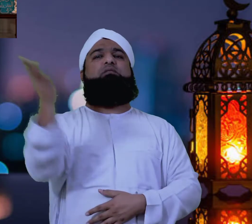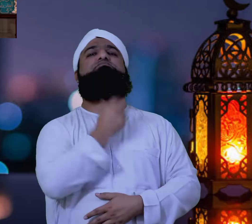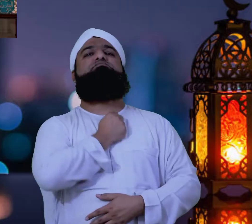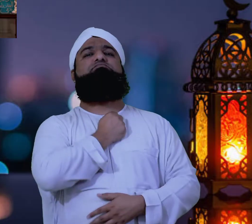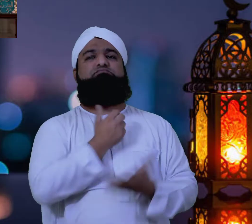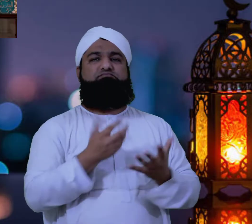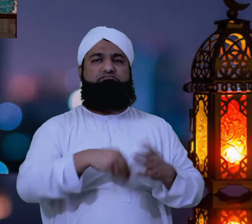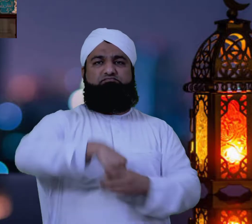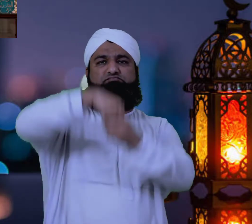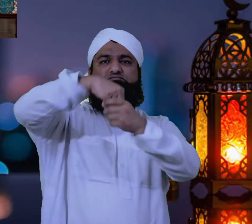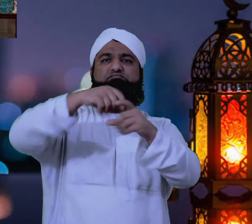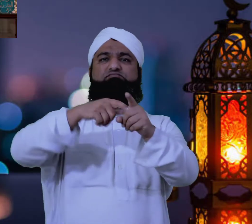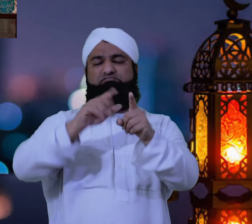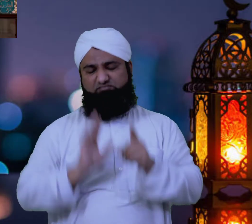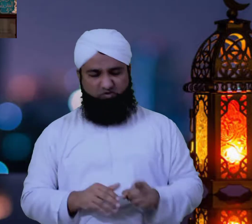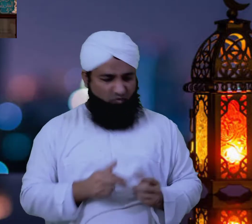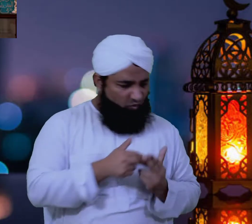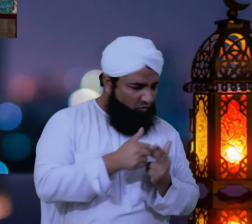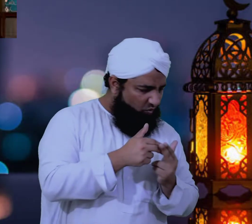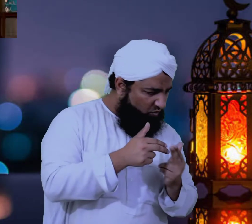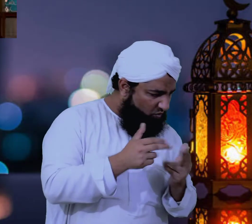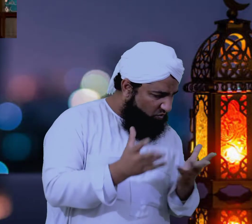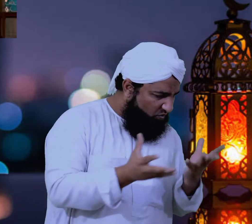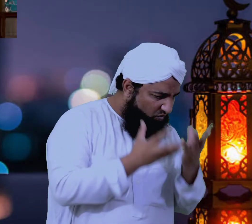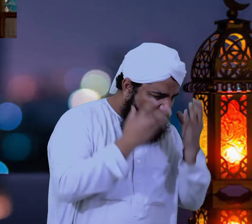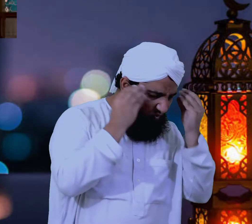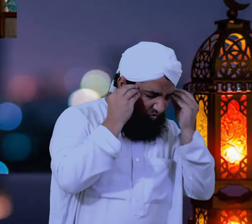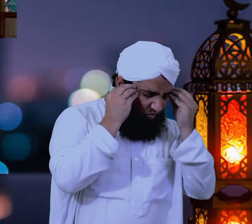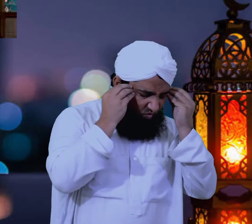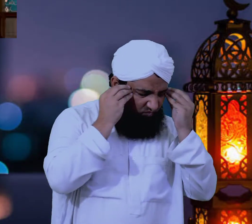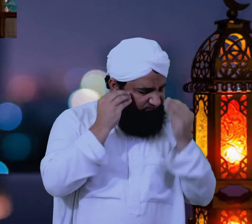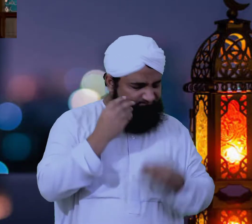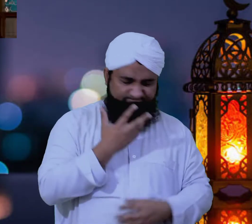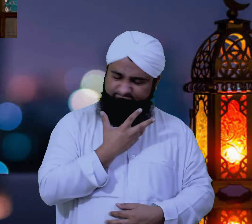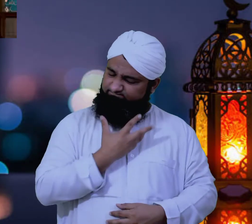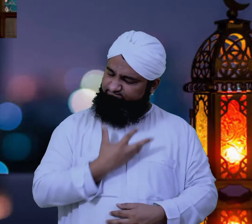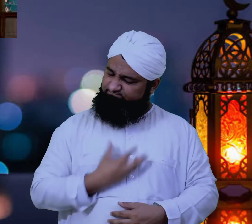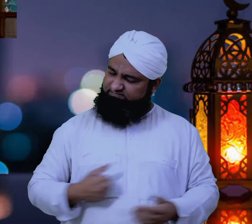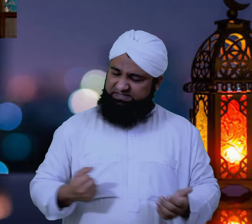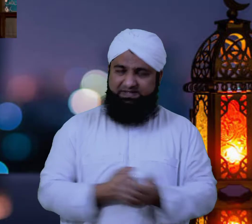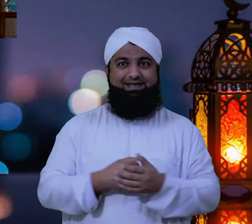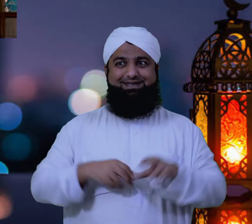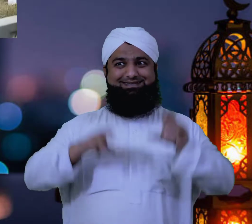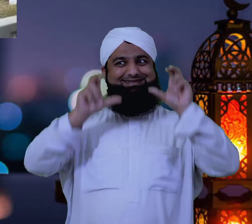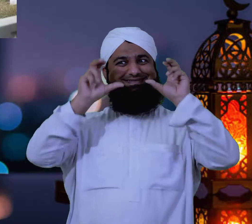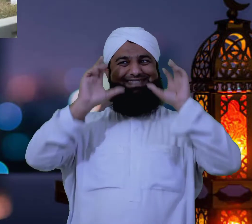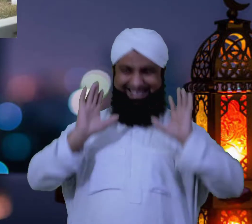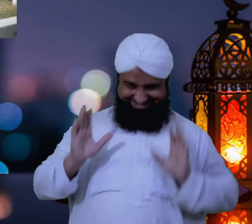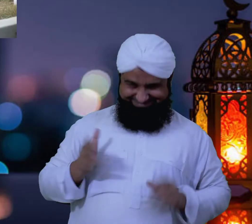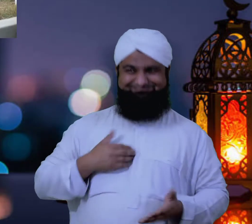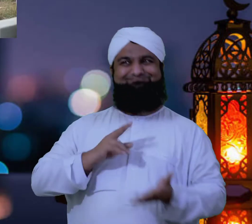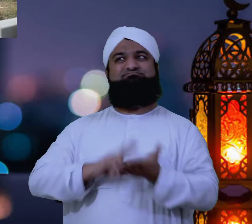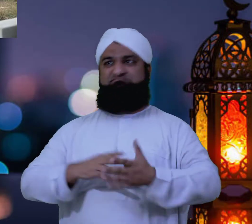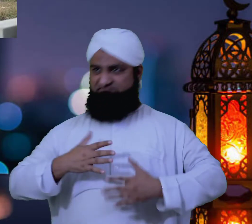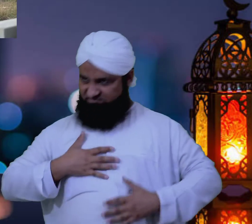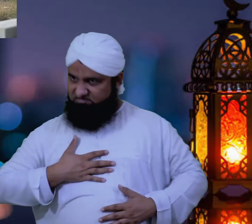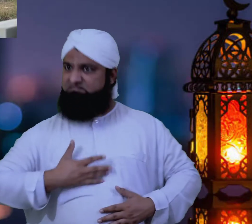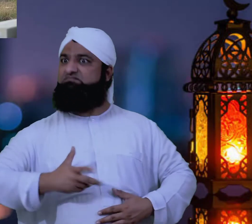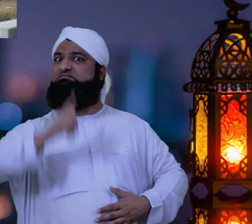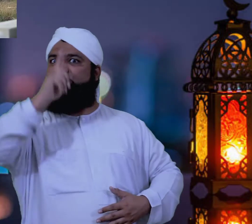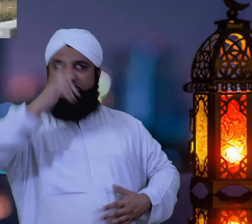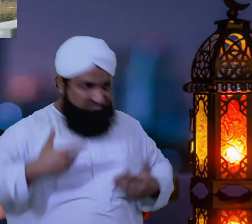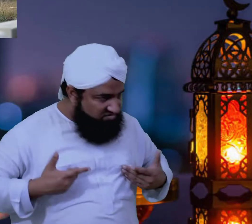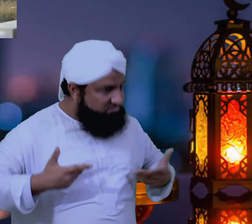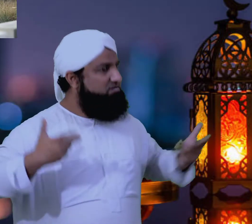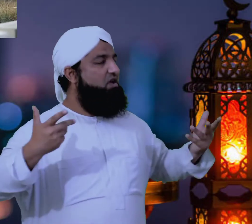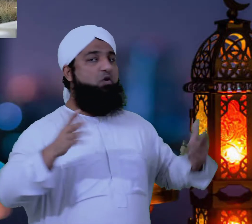واقعات میں ہمارے لیے عبرت کے بے شمار پھول ہیں۔ زندہ انسان خوب اچھلتا ہے، پھدکتا ہے، مگر جب موت کا شکار ہو کر قبر میں